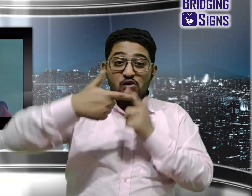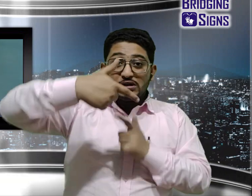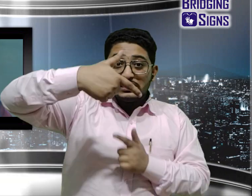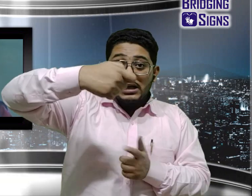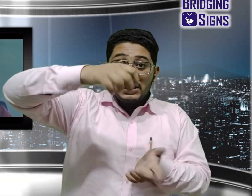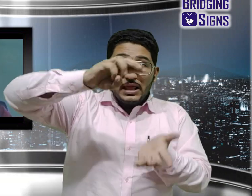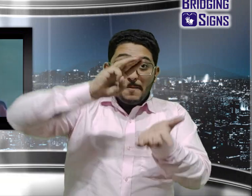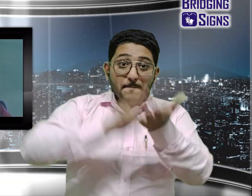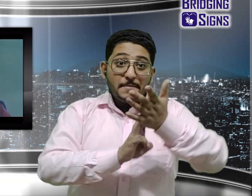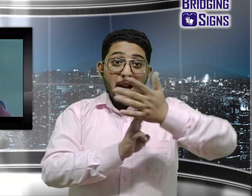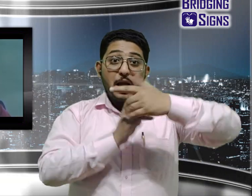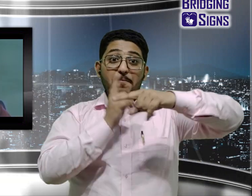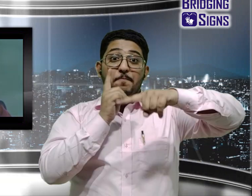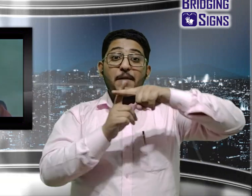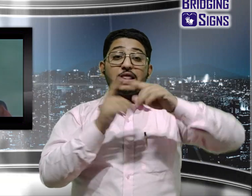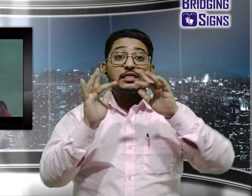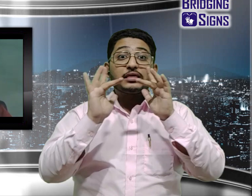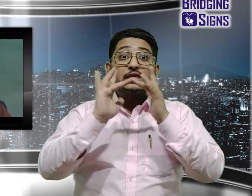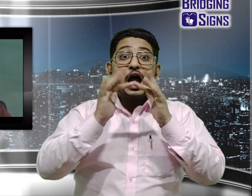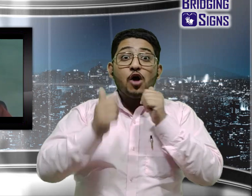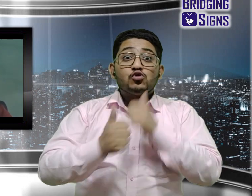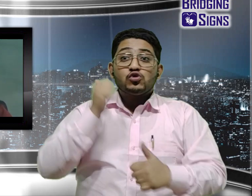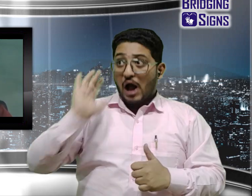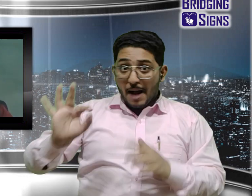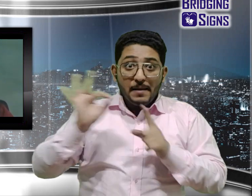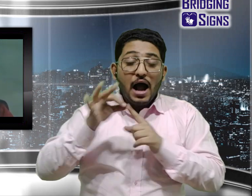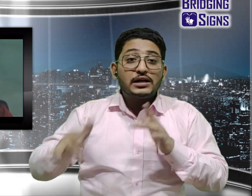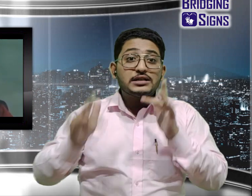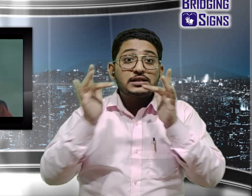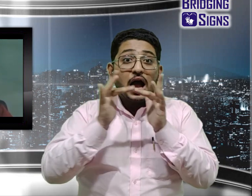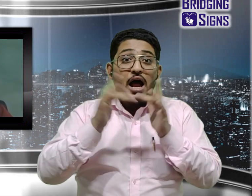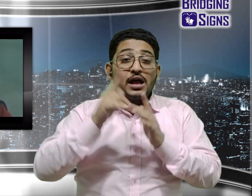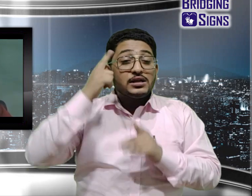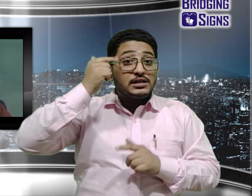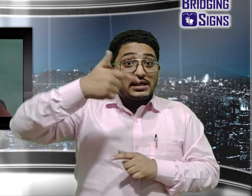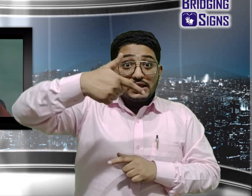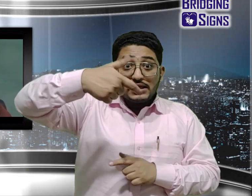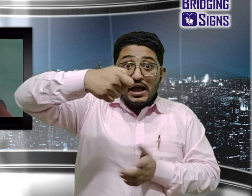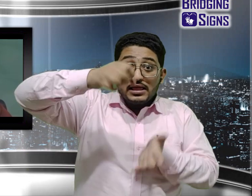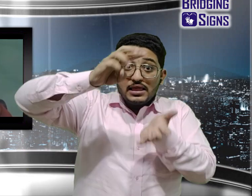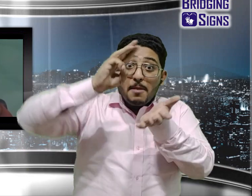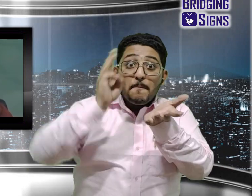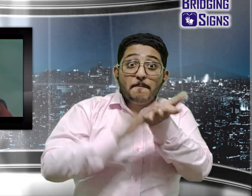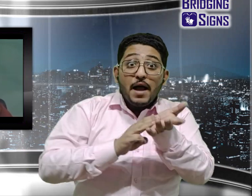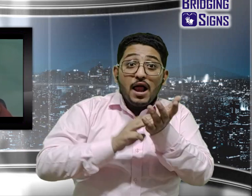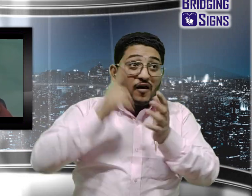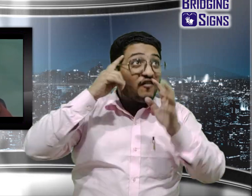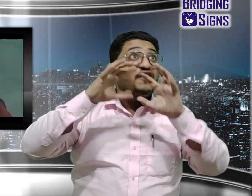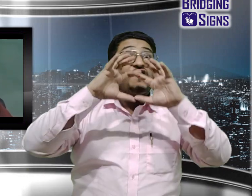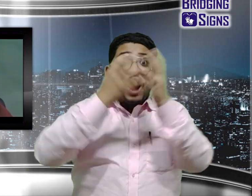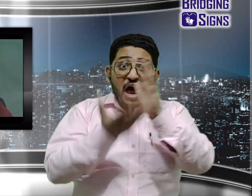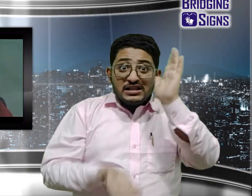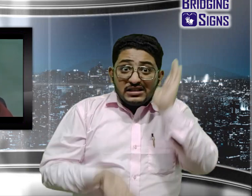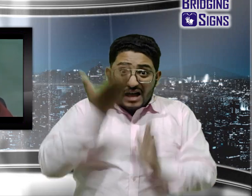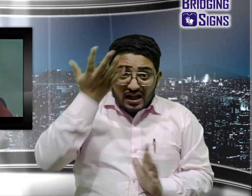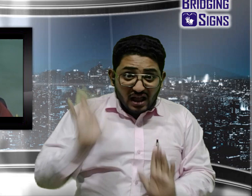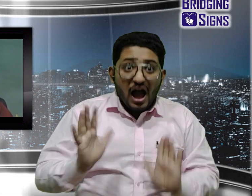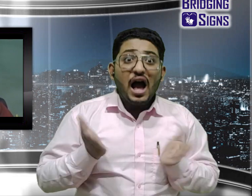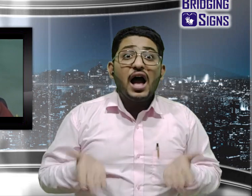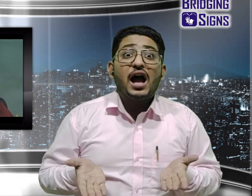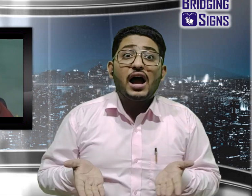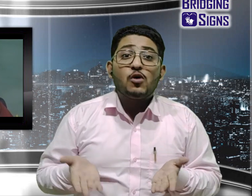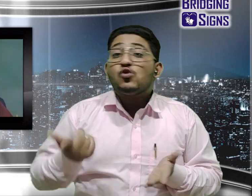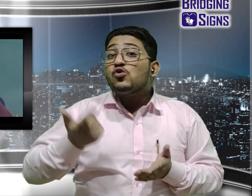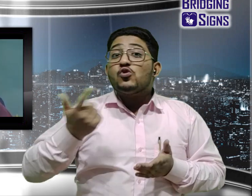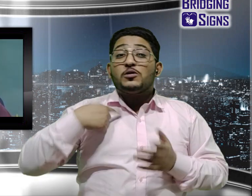70 मिलियन प्लस हमारे ब्रॉडबैंड इंटरनेट कनेक्टेड यूजर्स हैं, 70 मिलियन प्लस अमंगस्ट द लार्जेस्ट इन द वर्ल्ड। और सबसे